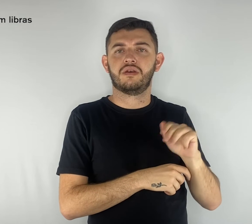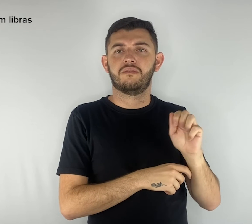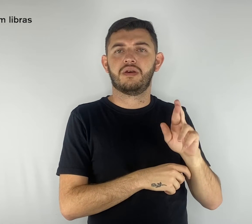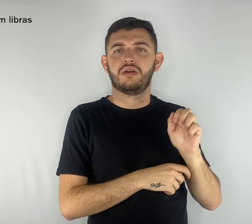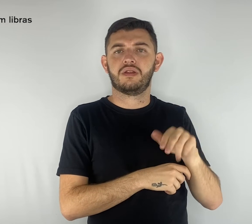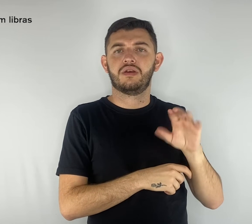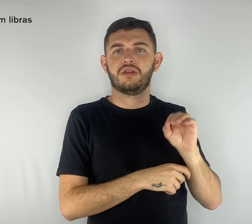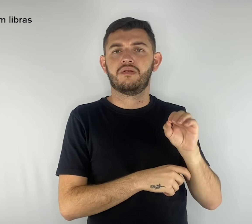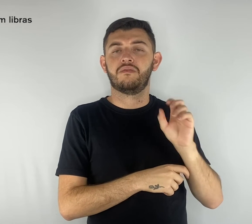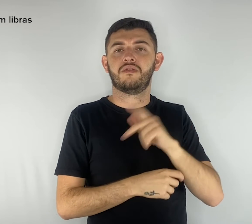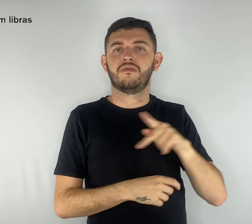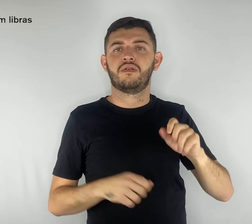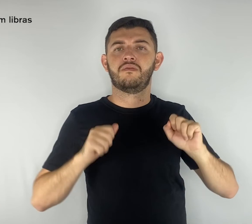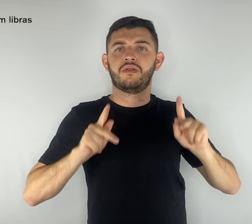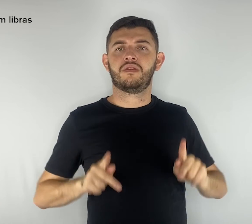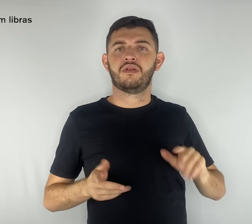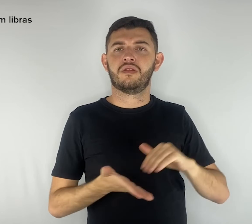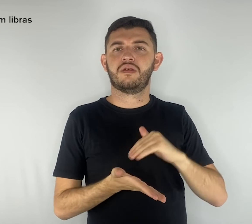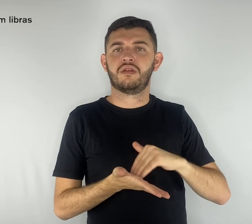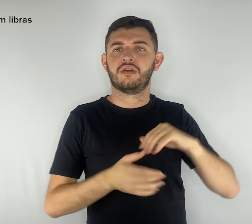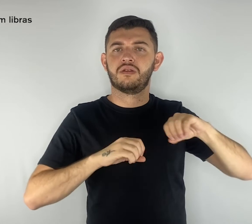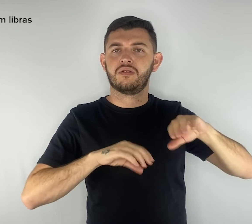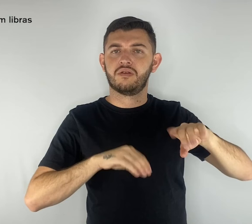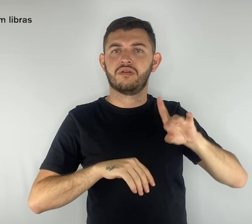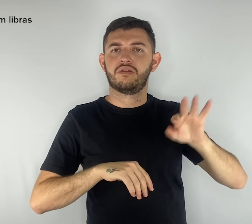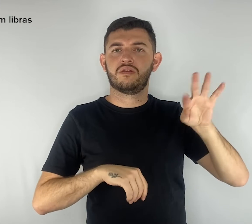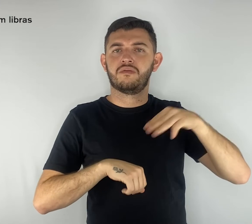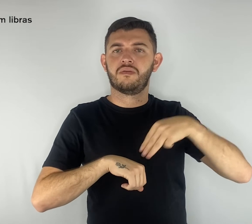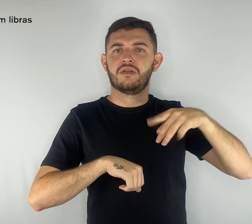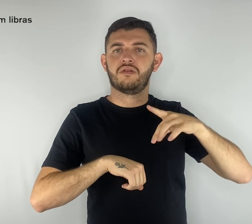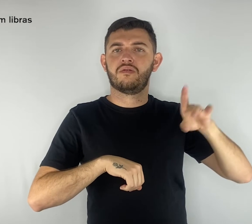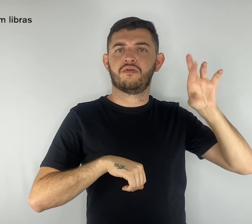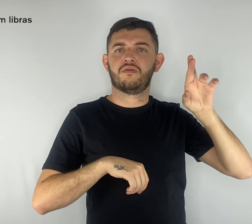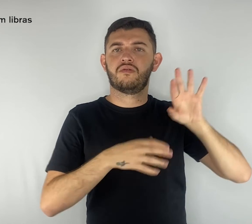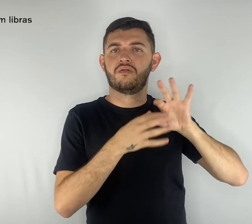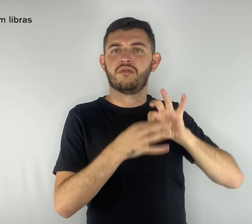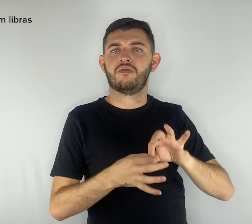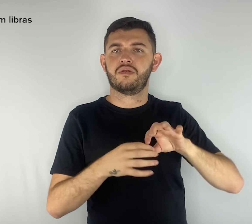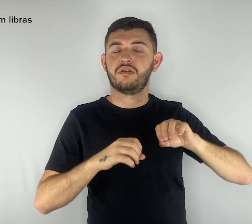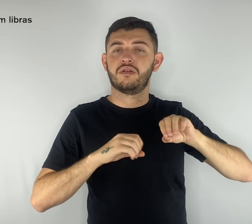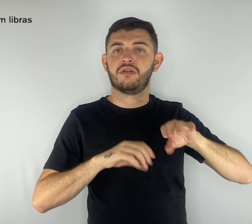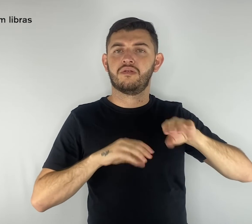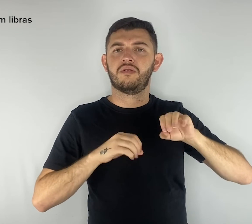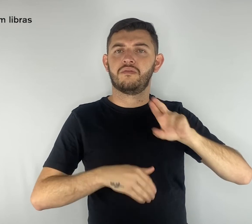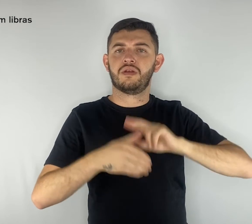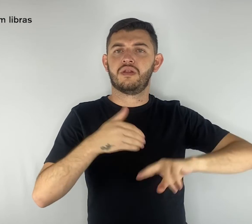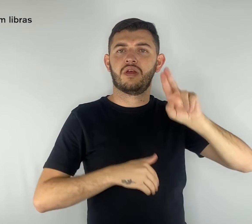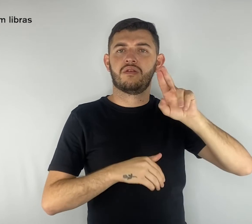da Secretaria de Educação do Distrito Federal, mestre e doutora em Educação pela Universidade de